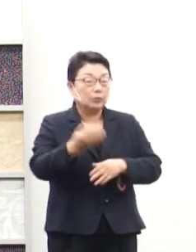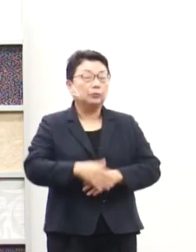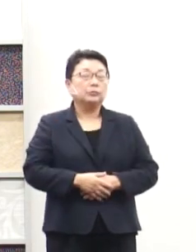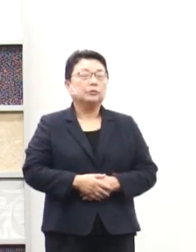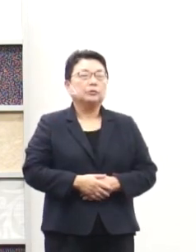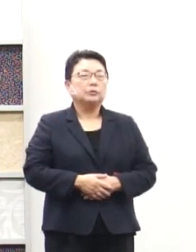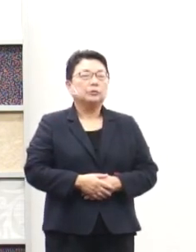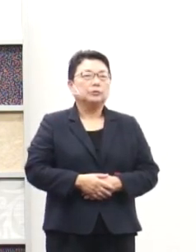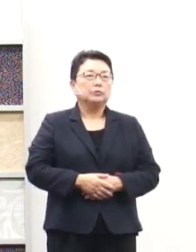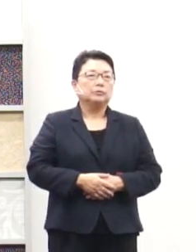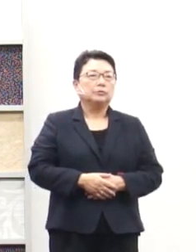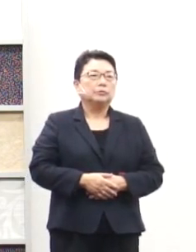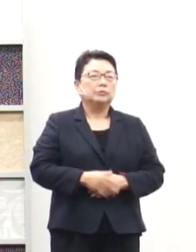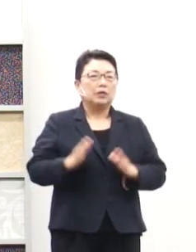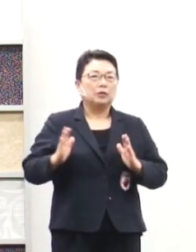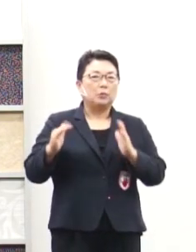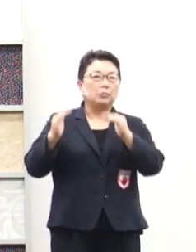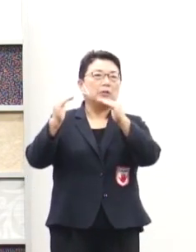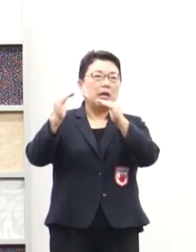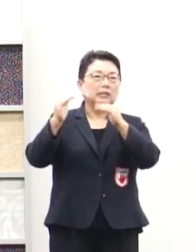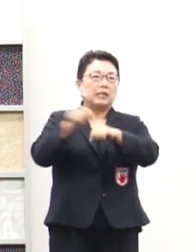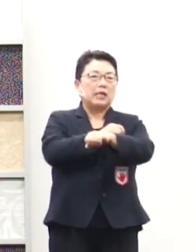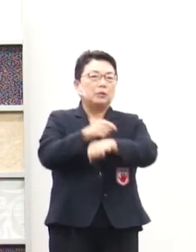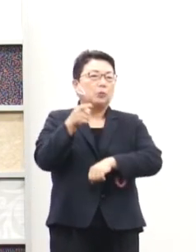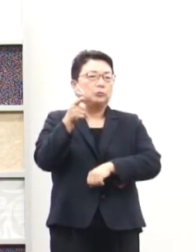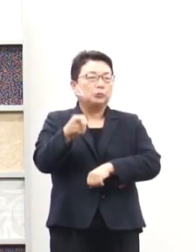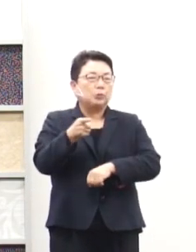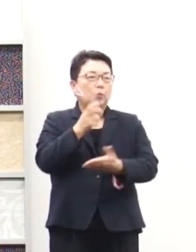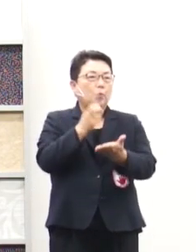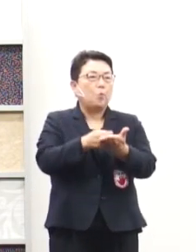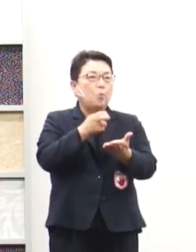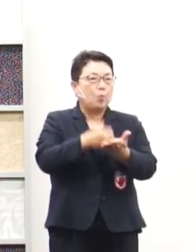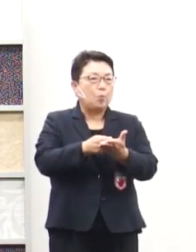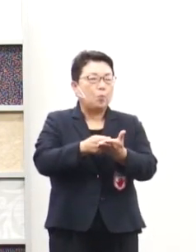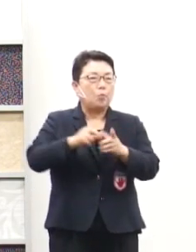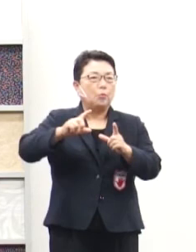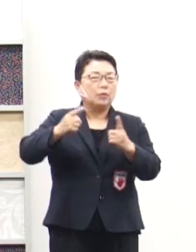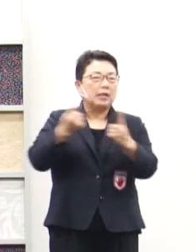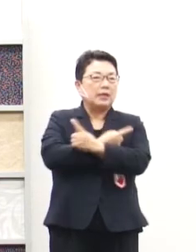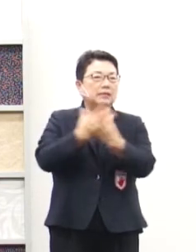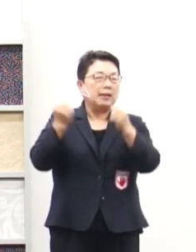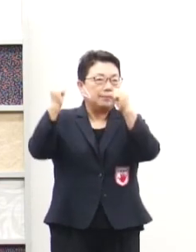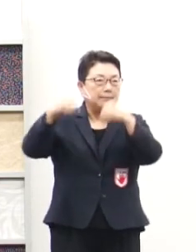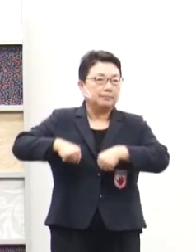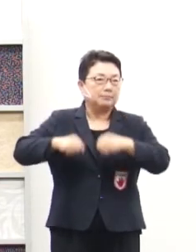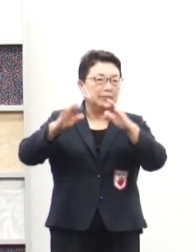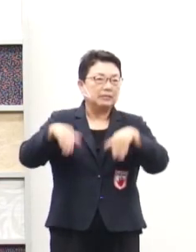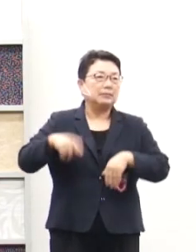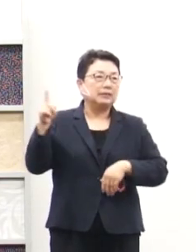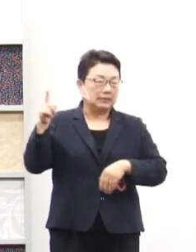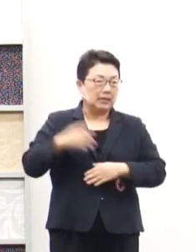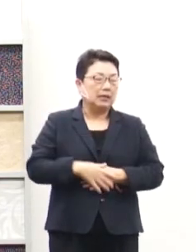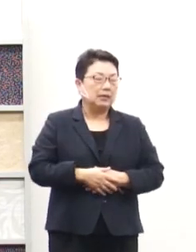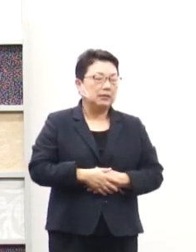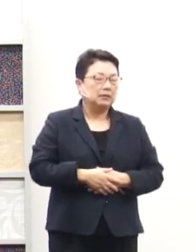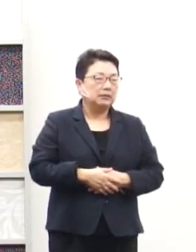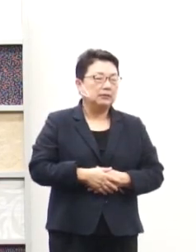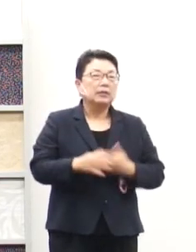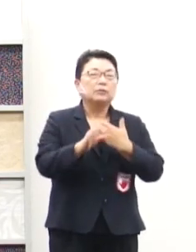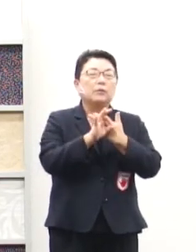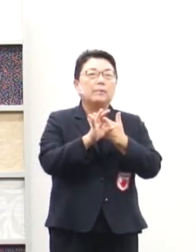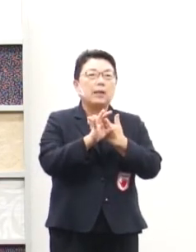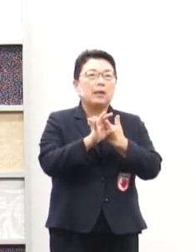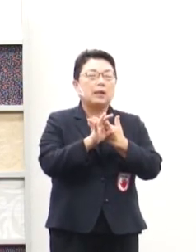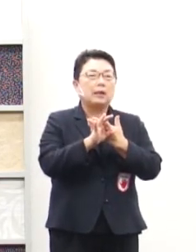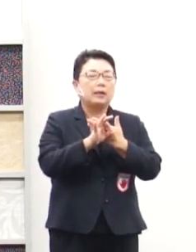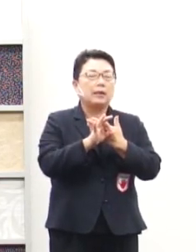その国会でですね、特措法の改正が成立しまして、まあ、例えば